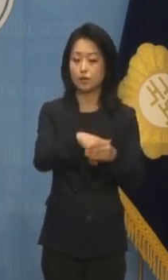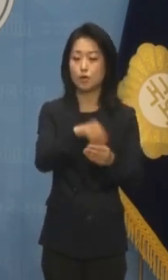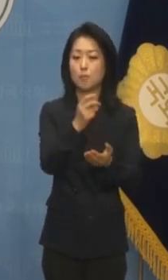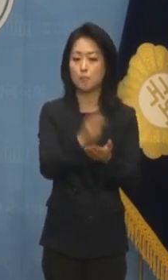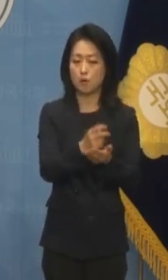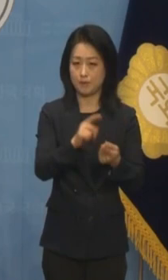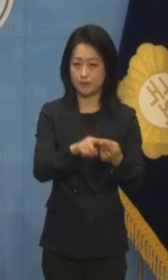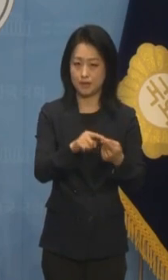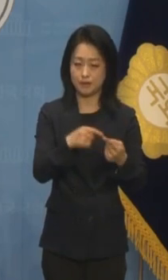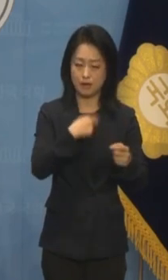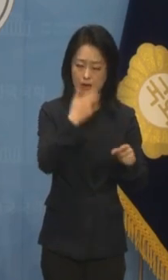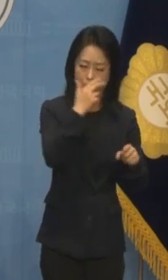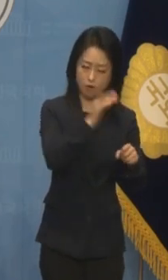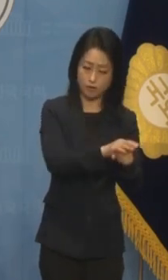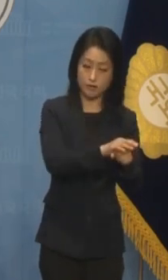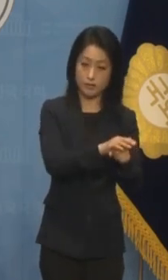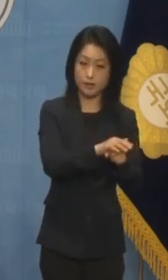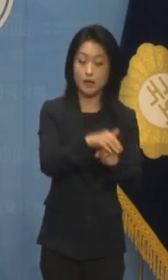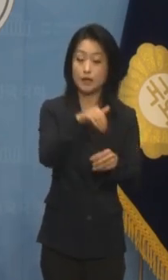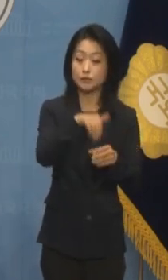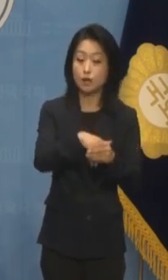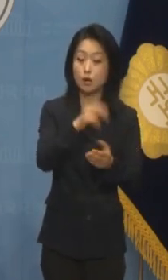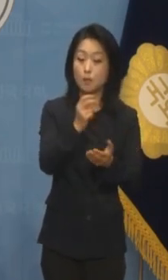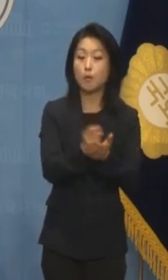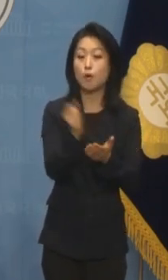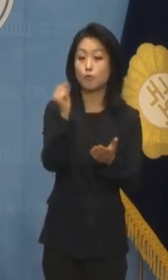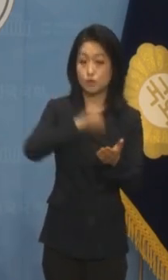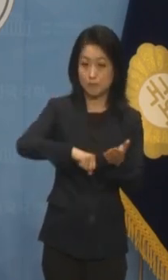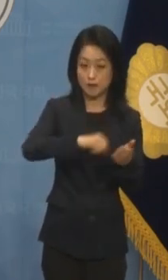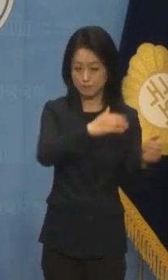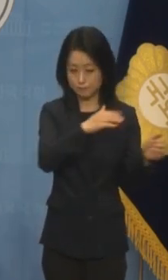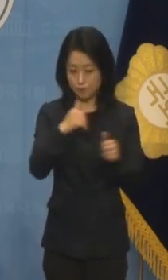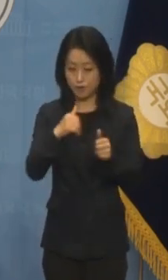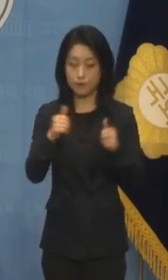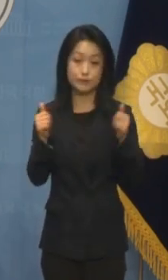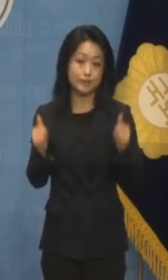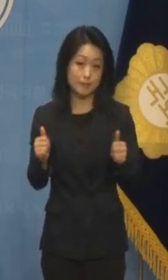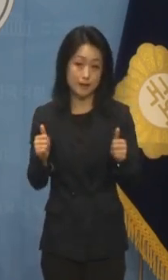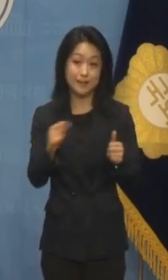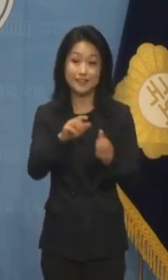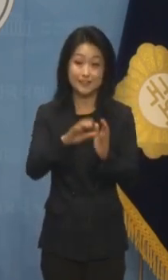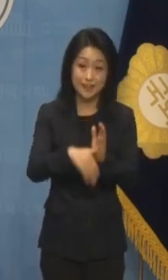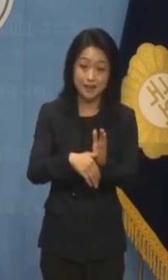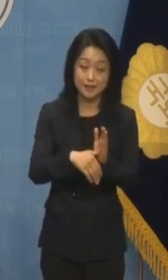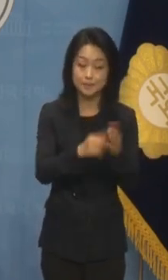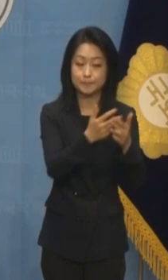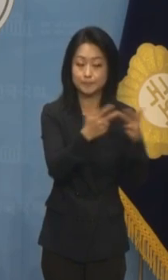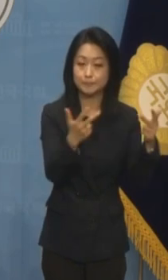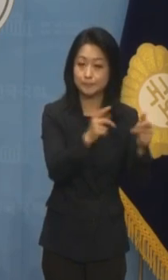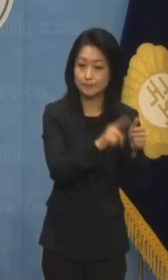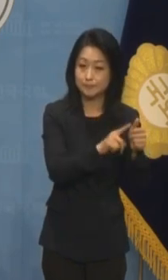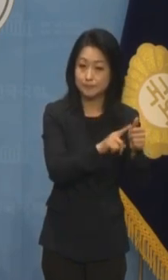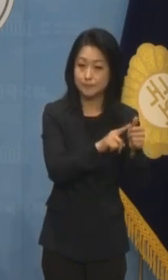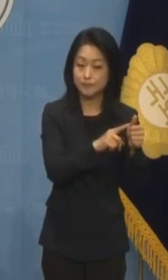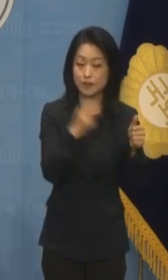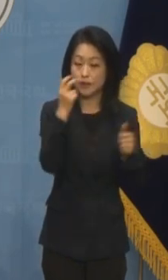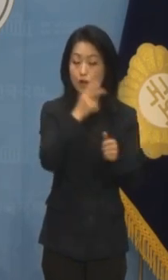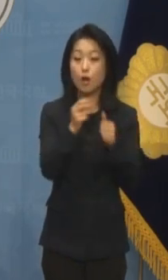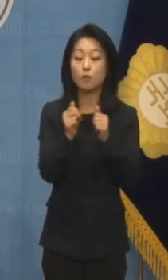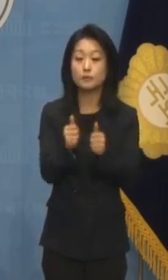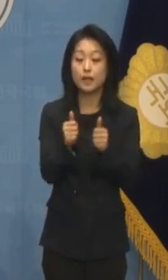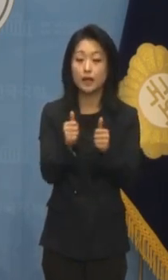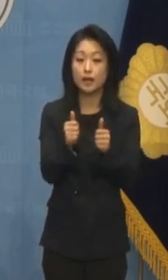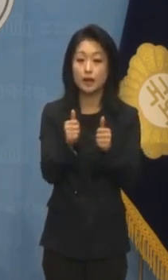그렇게 주장을 해서 선거법 위반 혐의로 재판을 받기도 했었는데요. 당시 이재명 대표는 검사를